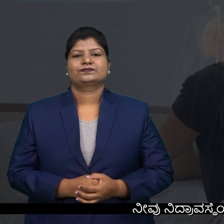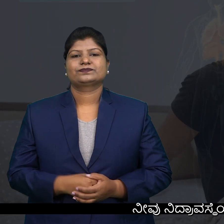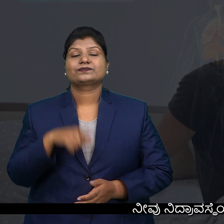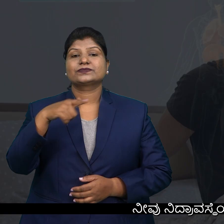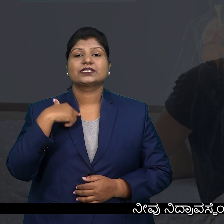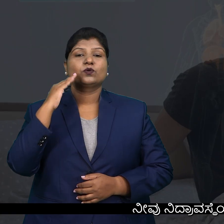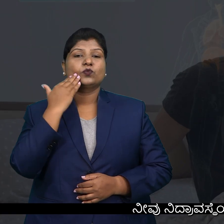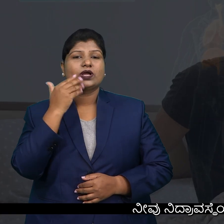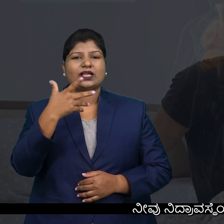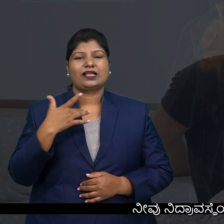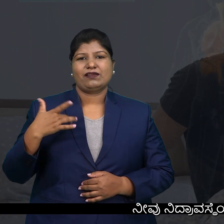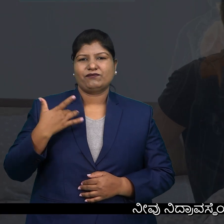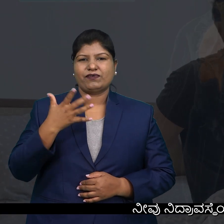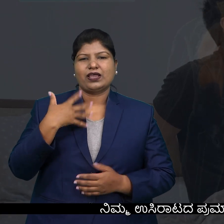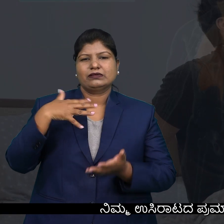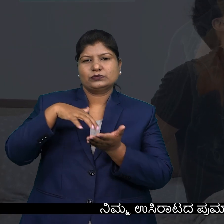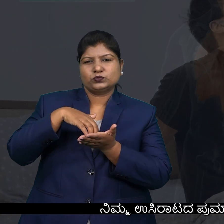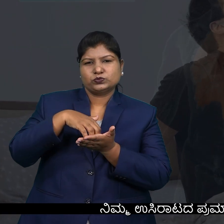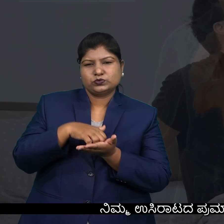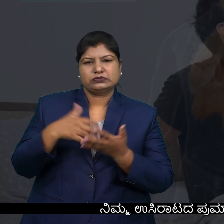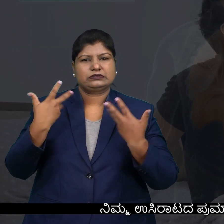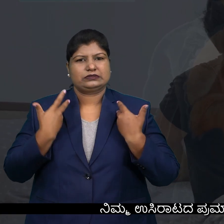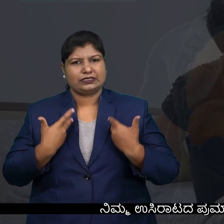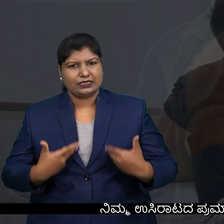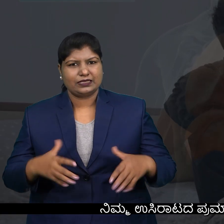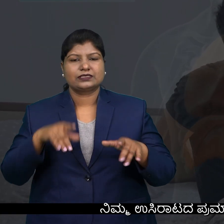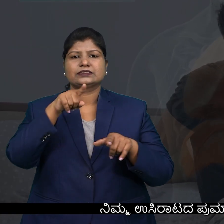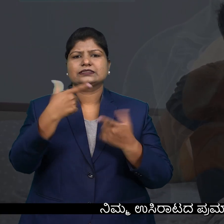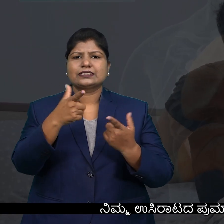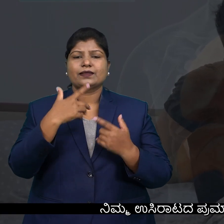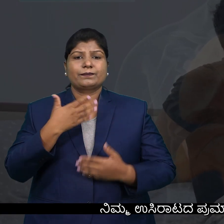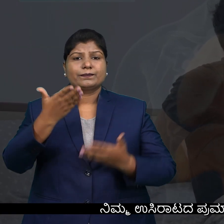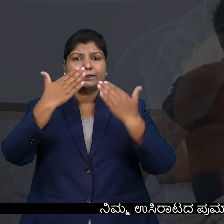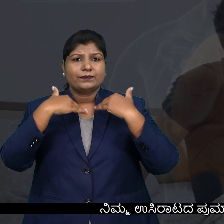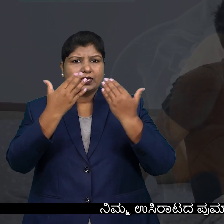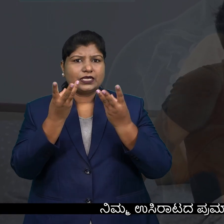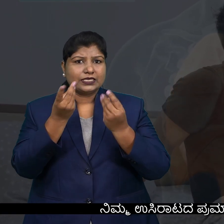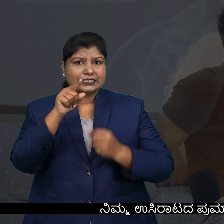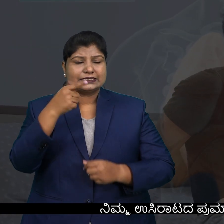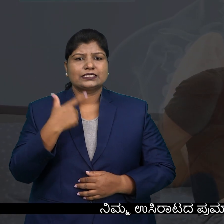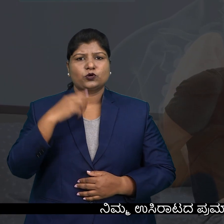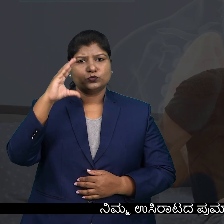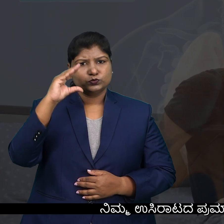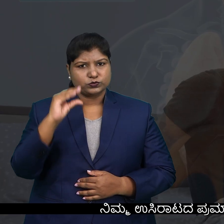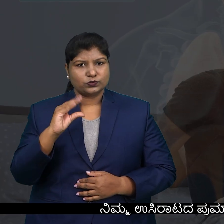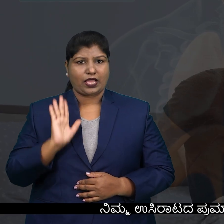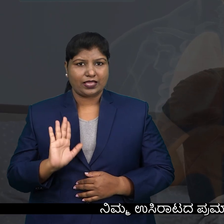ನೀವು ನಿದ್ರಾ ವ್ಯವಸ್ಥೆಯನ್ನು ಅನುಭವಿಸಿದಾಗ ನಿಮ್ಮ ಉಸಿರಾಟದ ಪ್ರಮಾಣವು ನಿಧಾನವಾಗುತ್ತದೆ.